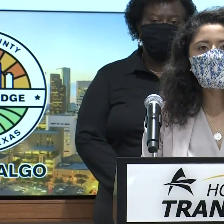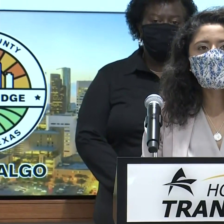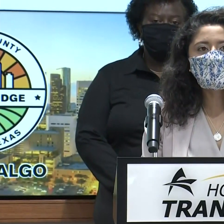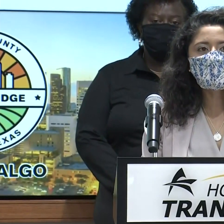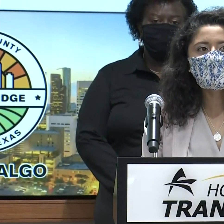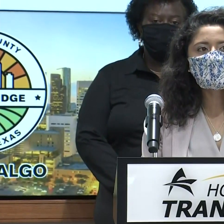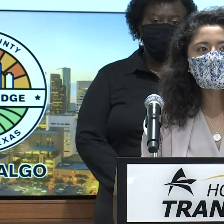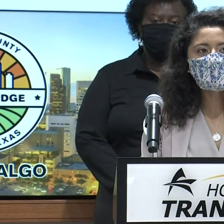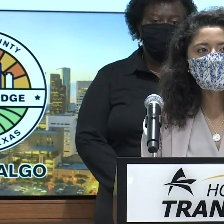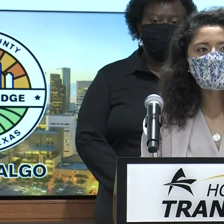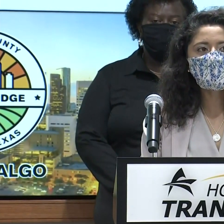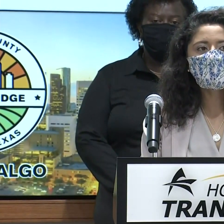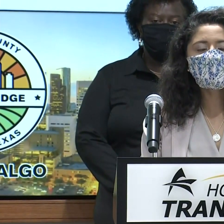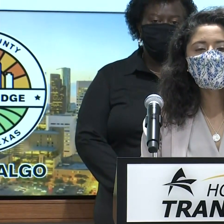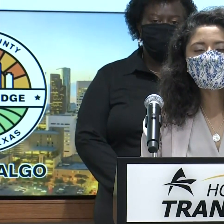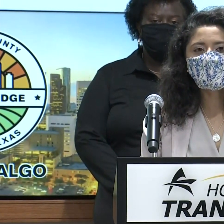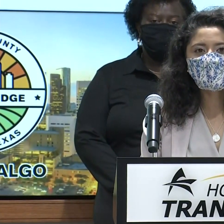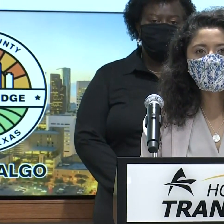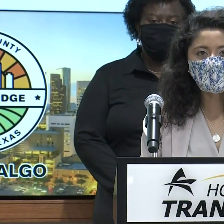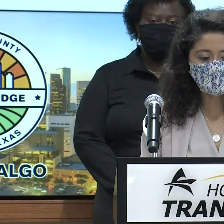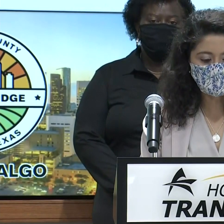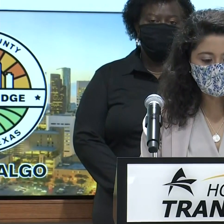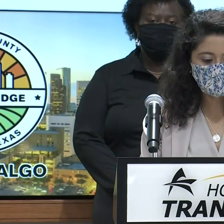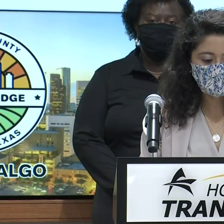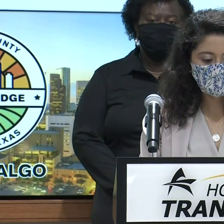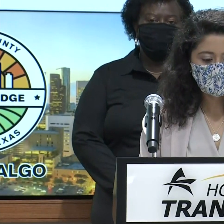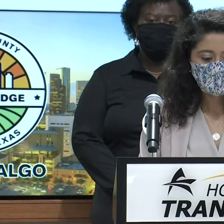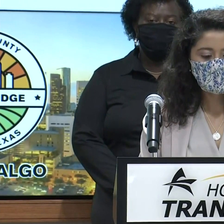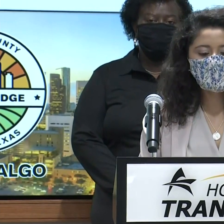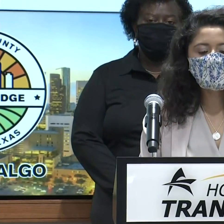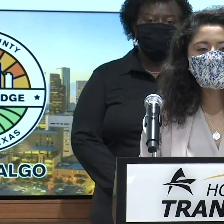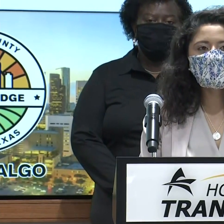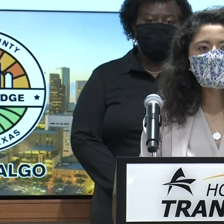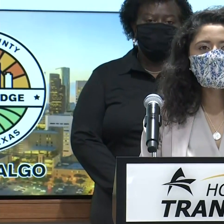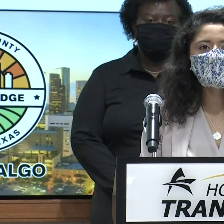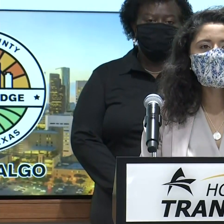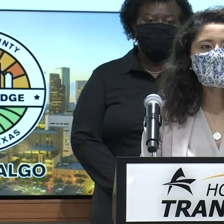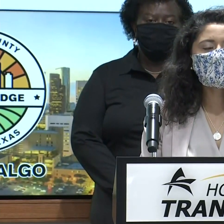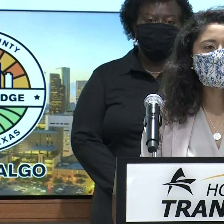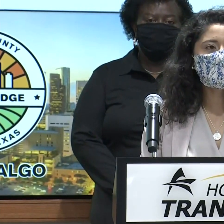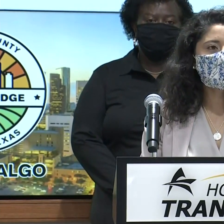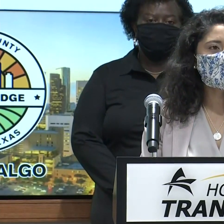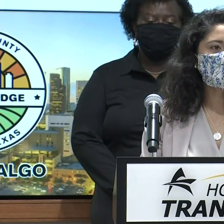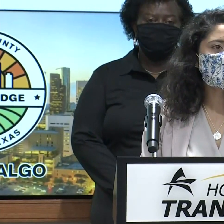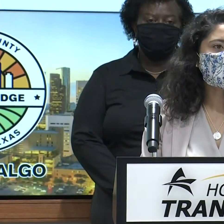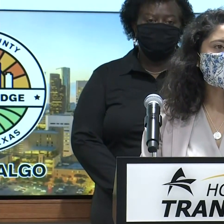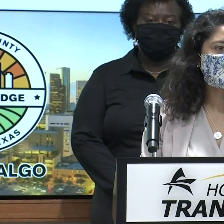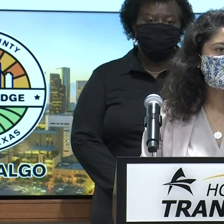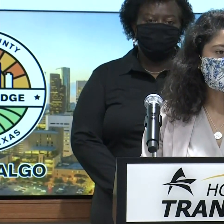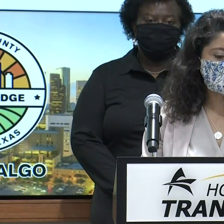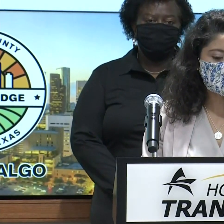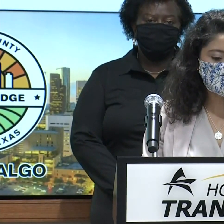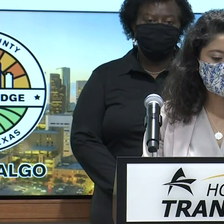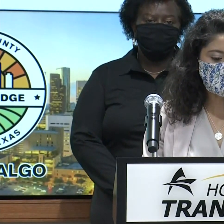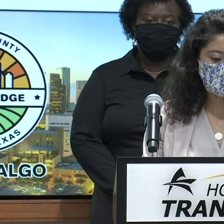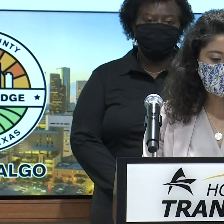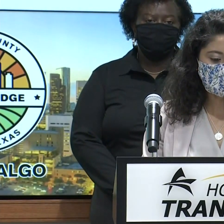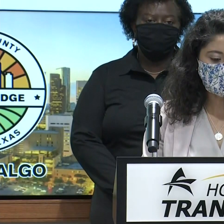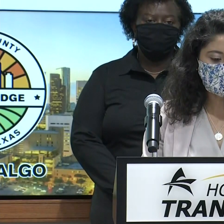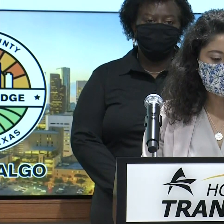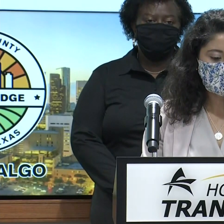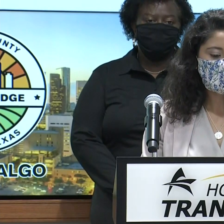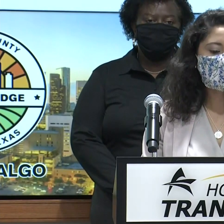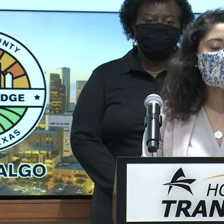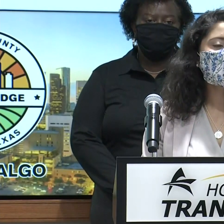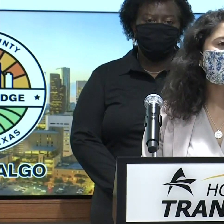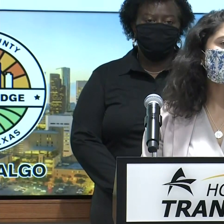sabían que vivían al lado de una planta química. Los residentes merecen saber los peligros que existen en sus